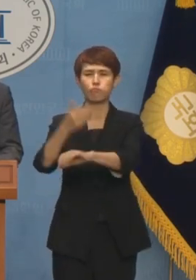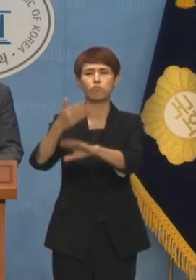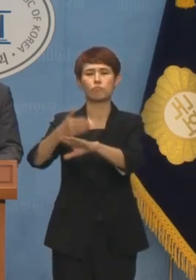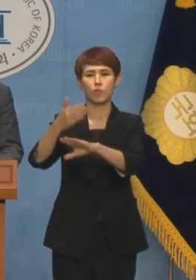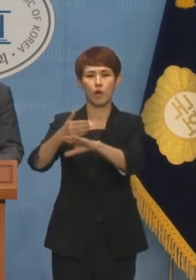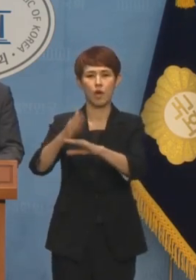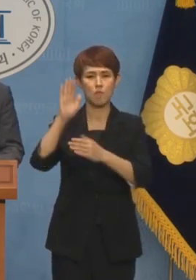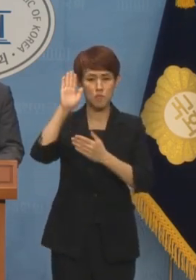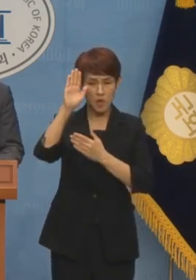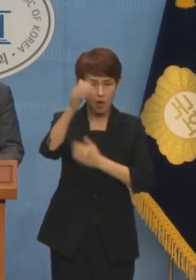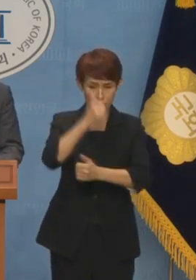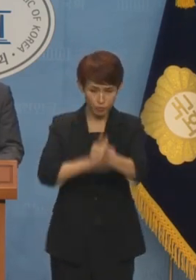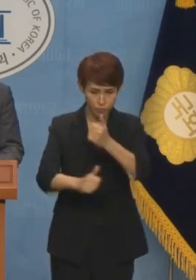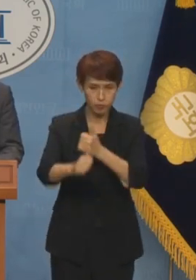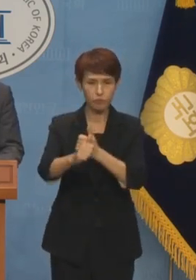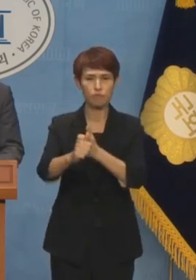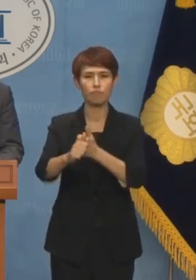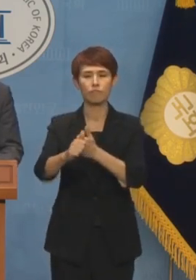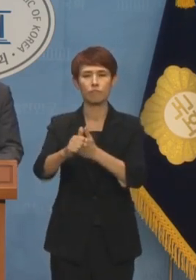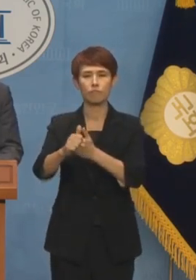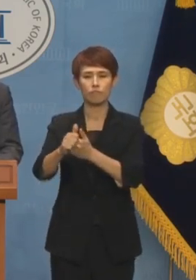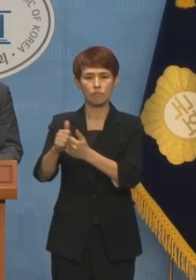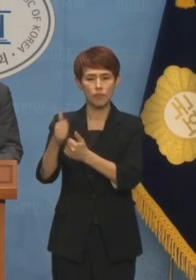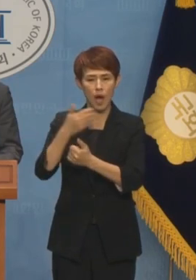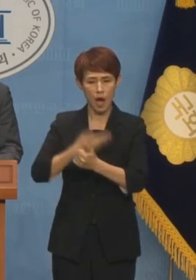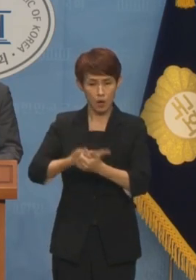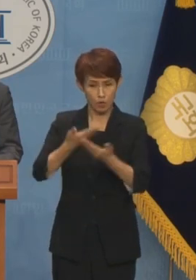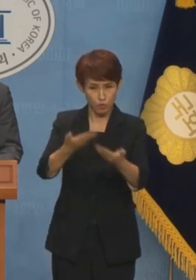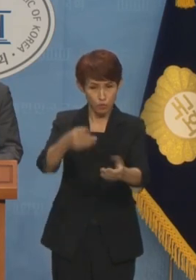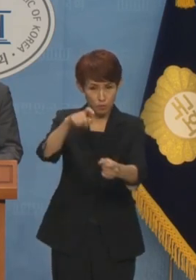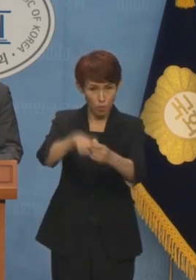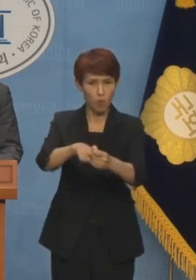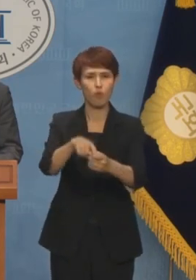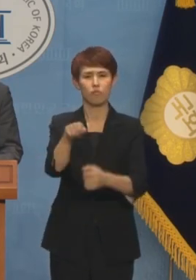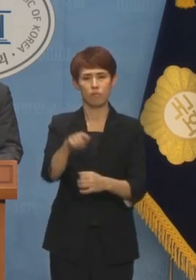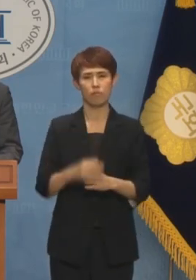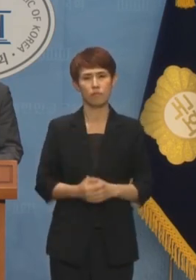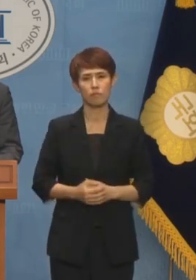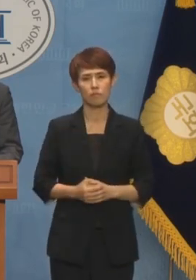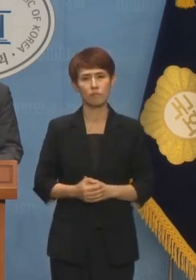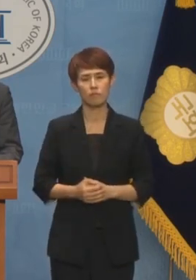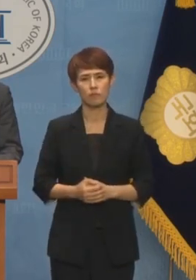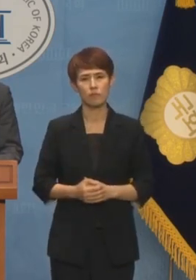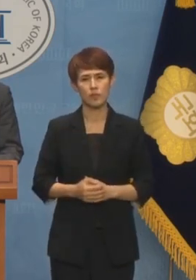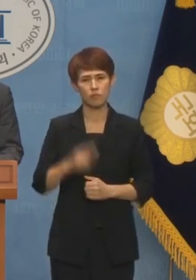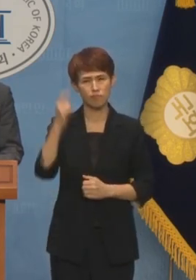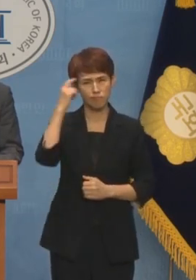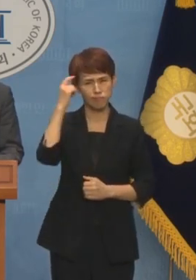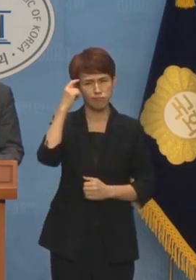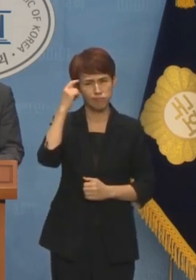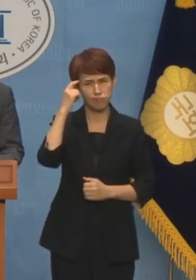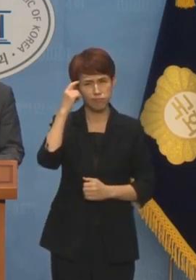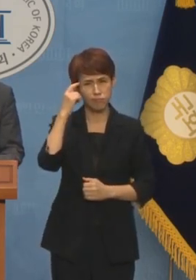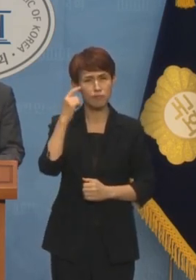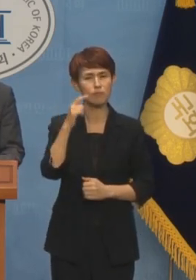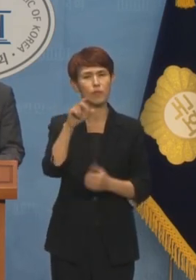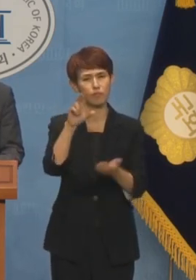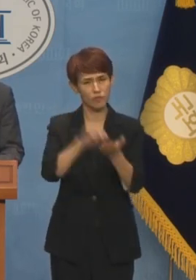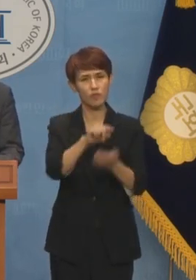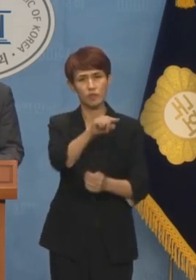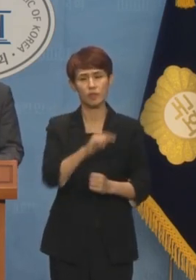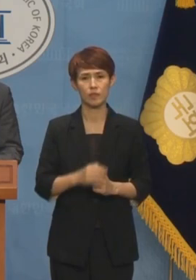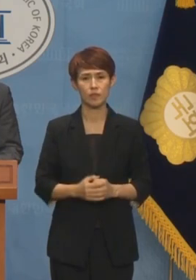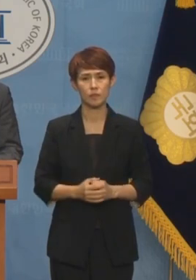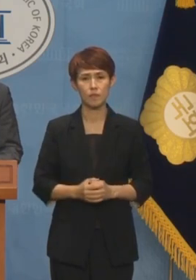세대에게 교훈으로 남기고자 하는 취지입니다. 그러나 시대착오적인 인식에서 한 발도 벗어나고 있지